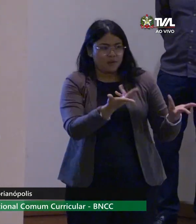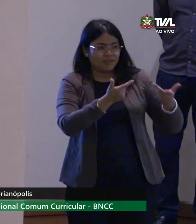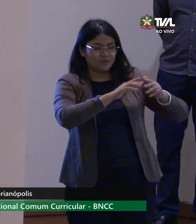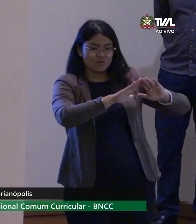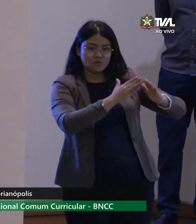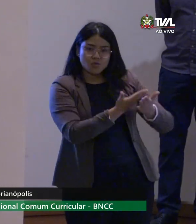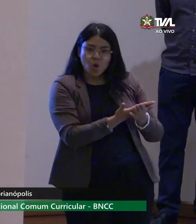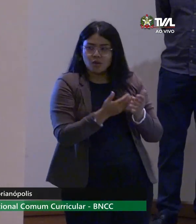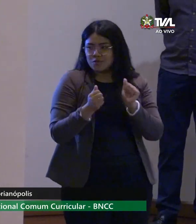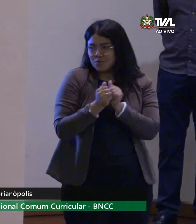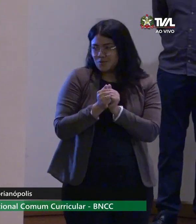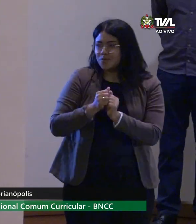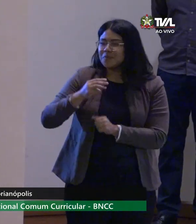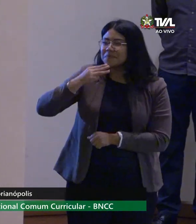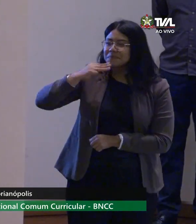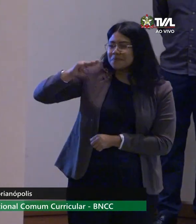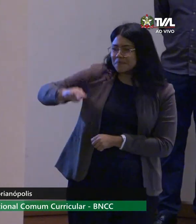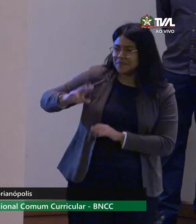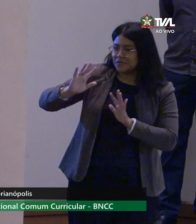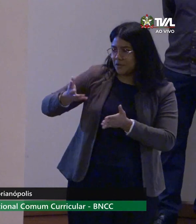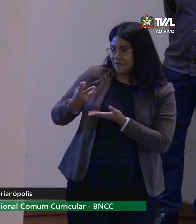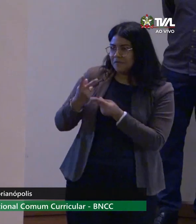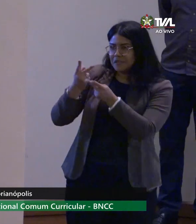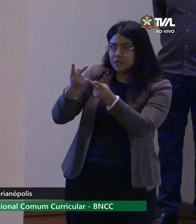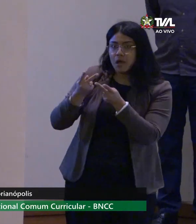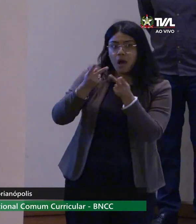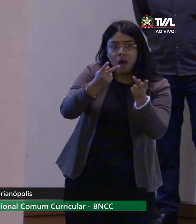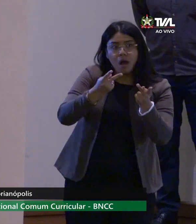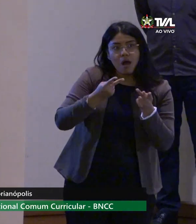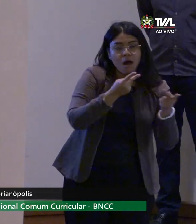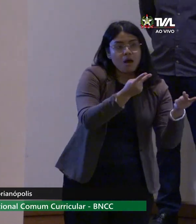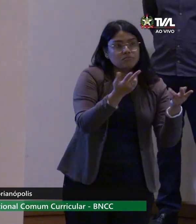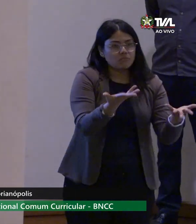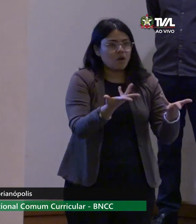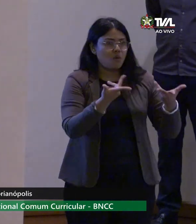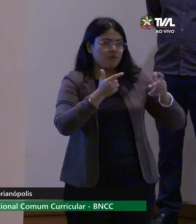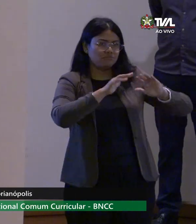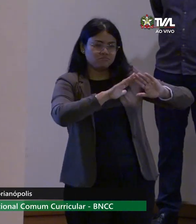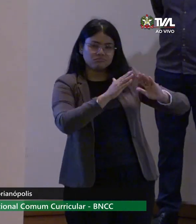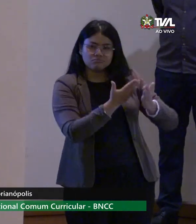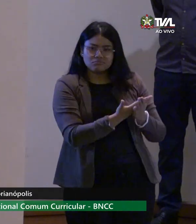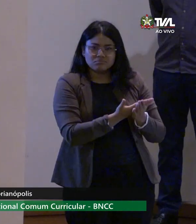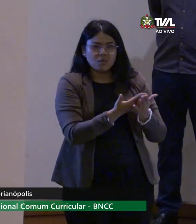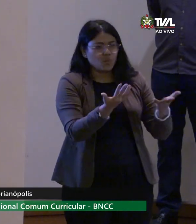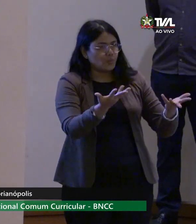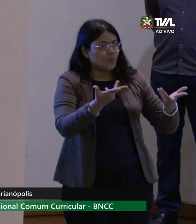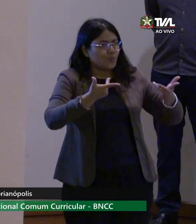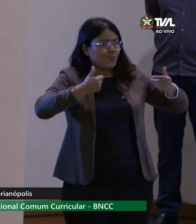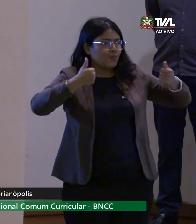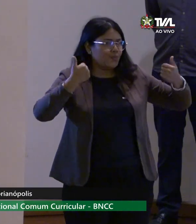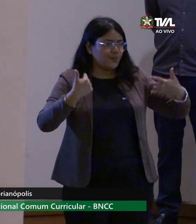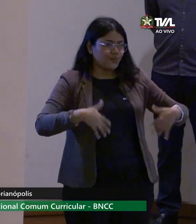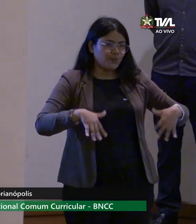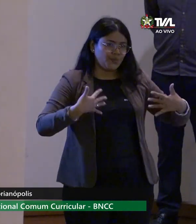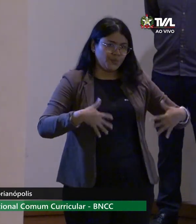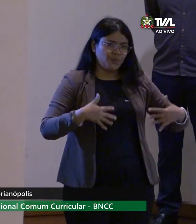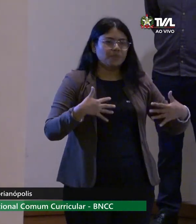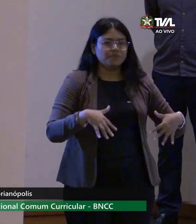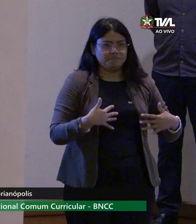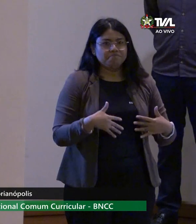eu tenho comprou seu Maurício falou visitado algumas delas qualidade das nossas escolas é uma coisa fantástica é